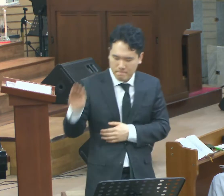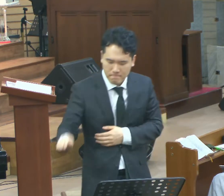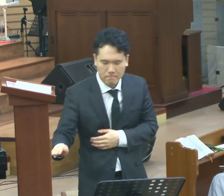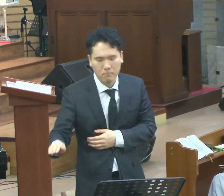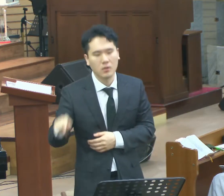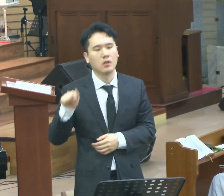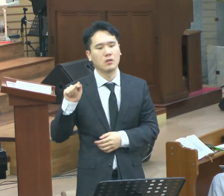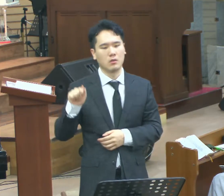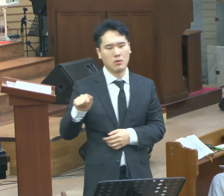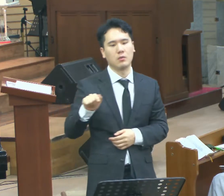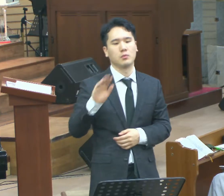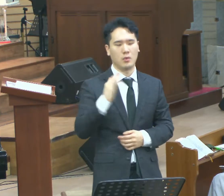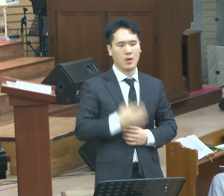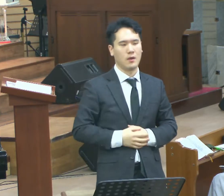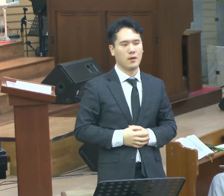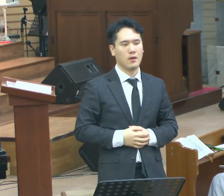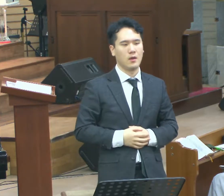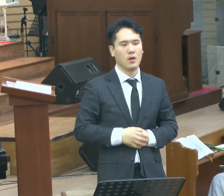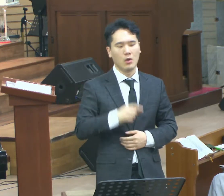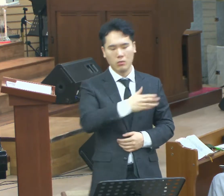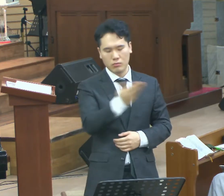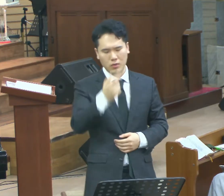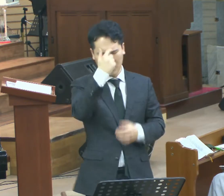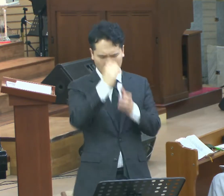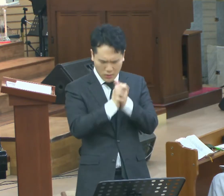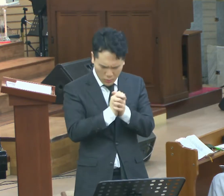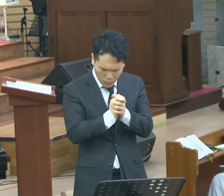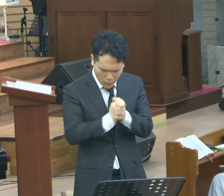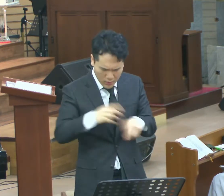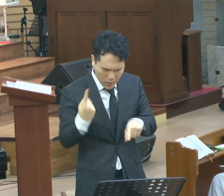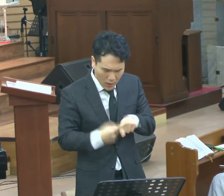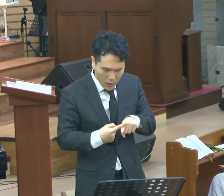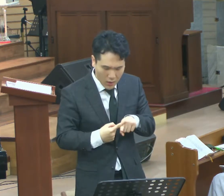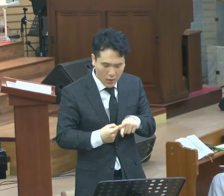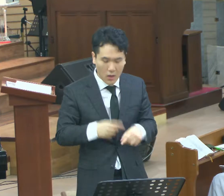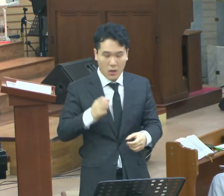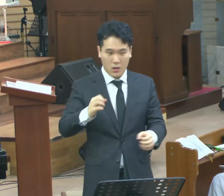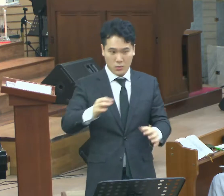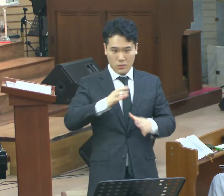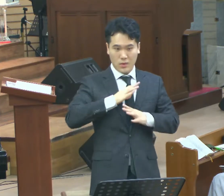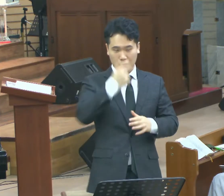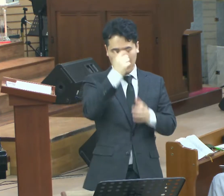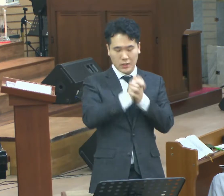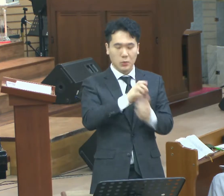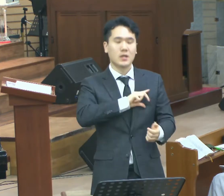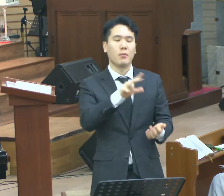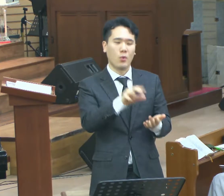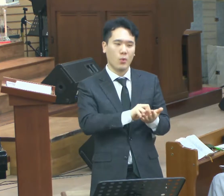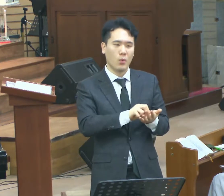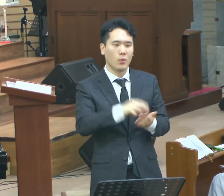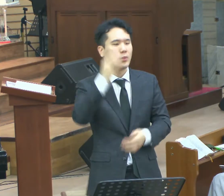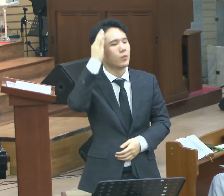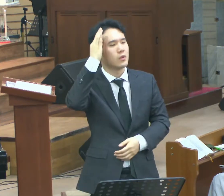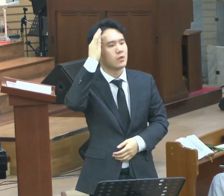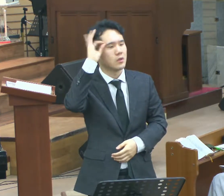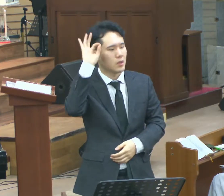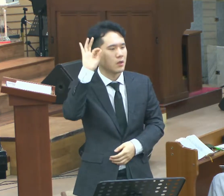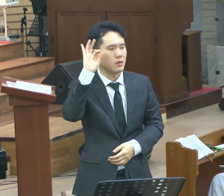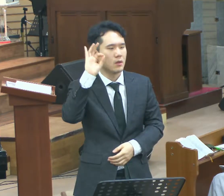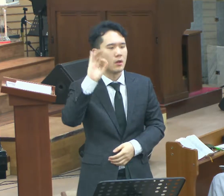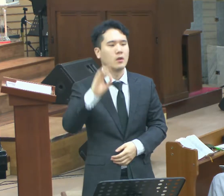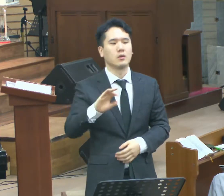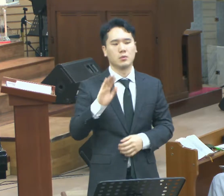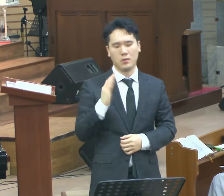기도하다가 꿈을 꾸시기를 바랍니다. 기도하면서 놀라운 기도 제목이 여러분 입에서 나오고 같이 기도하세요. 그러면 하나님은